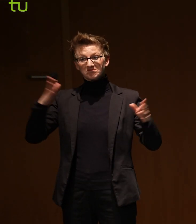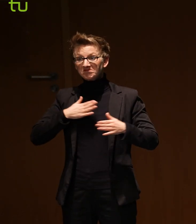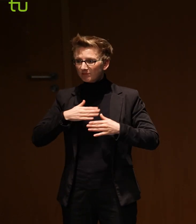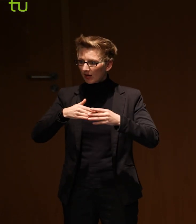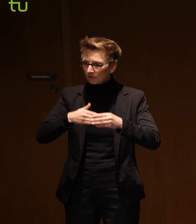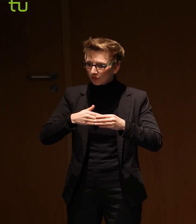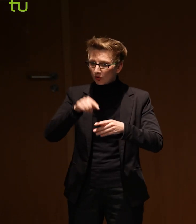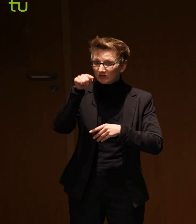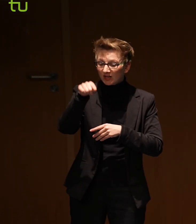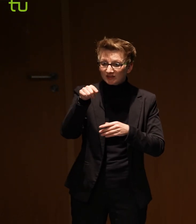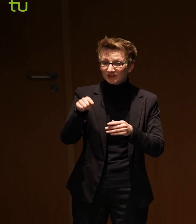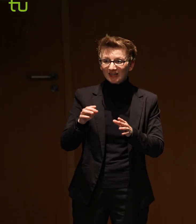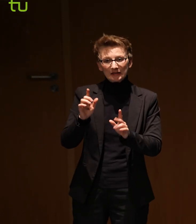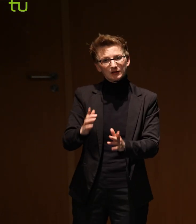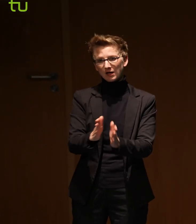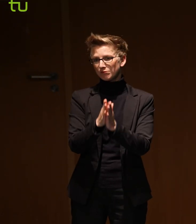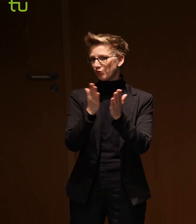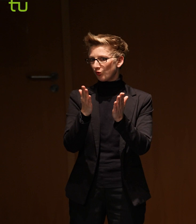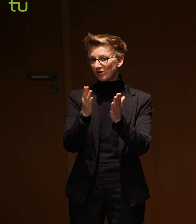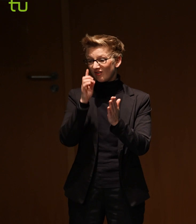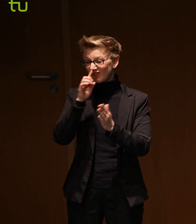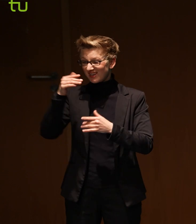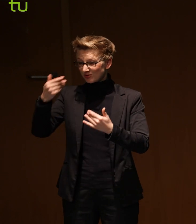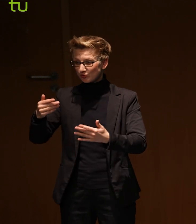das berührt, berührt einen Menschen.